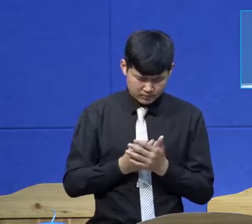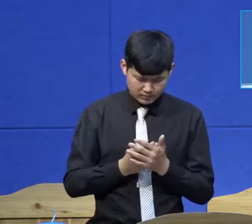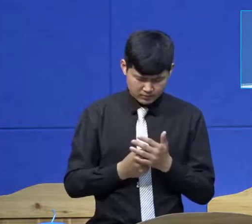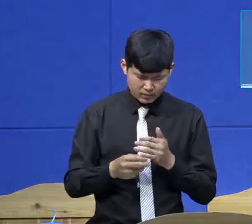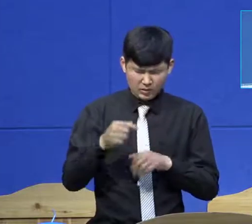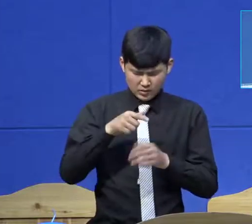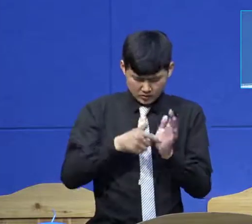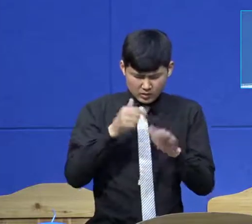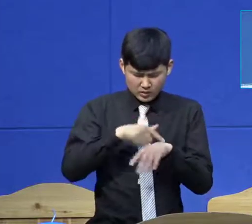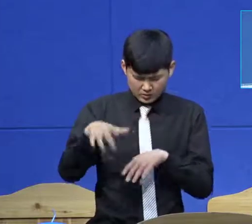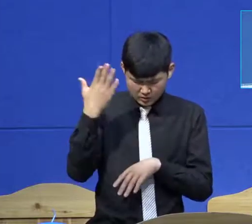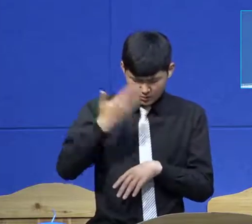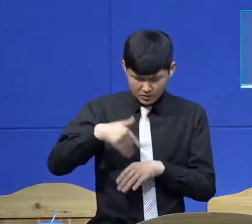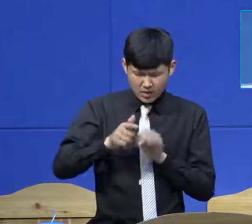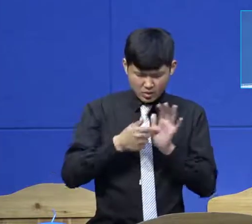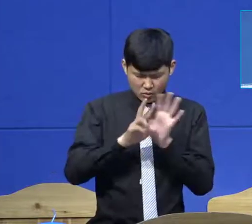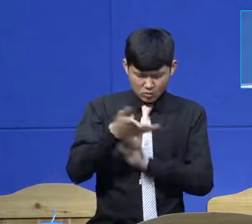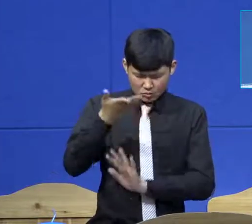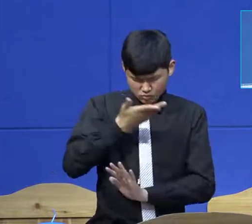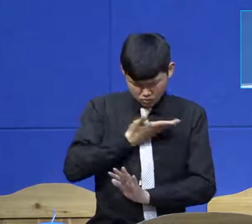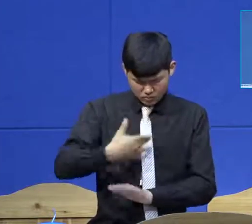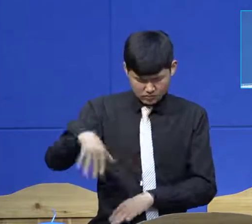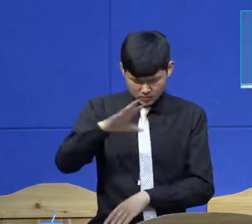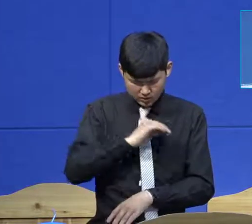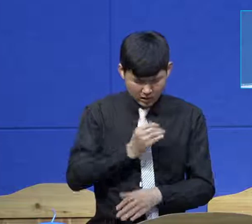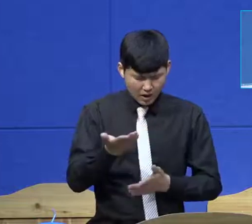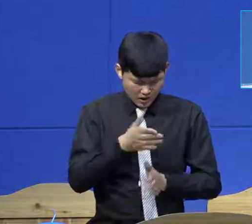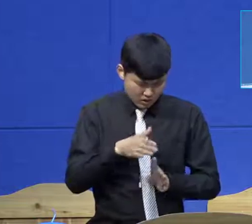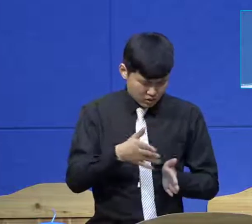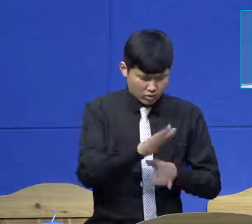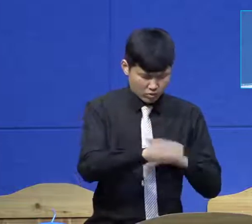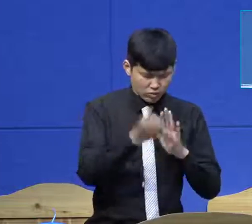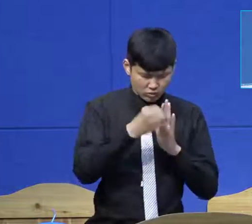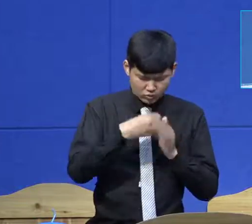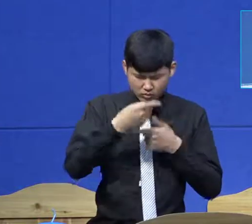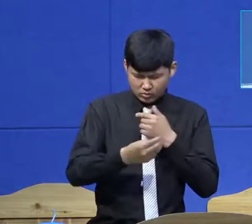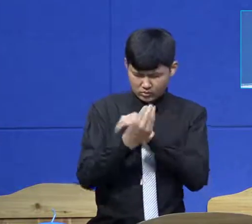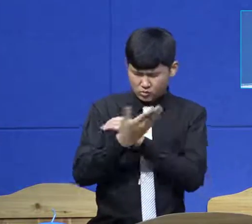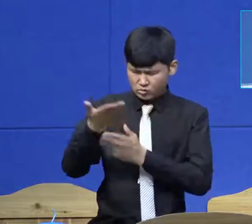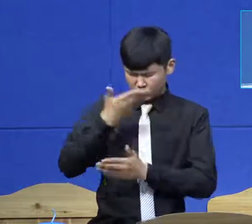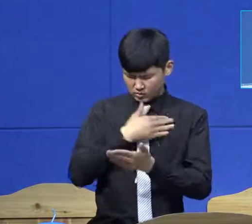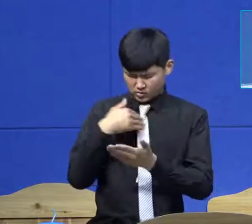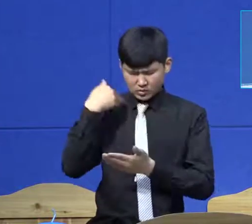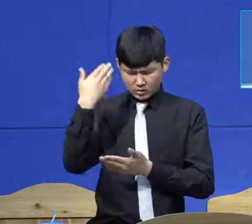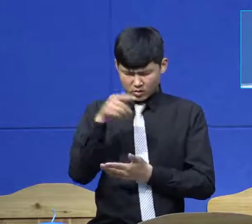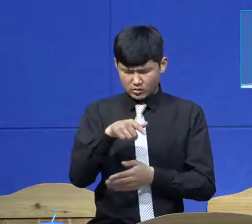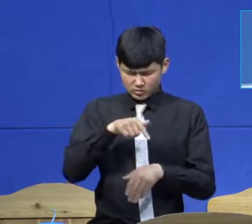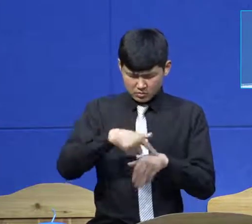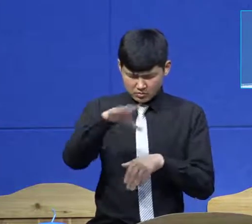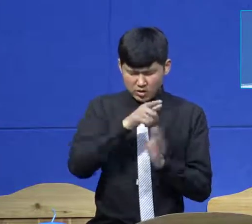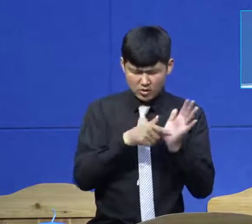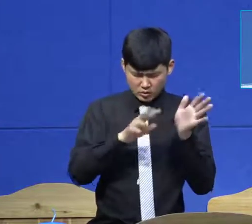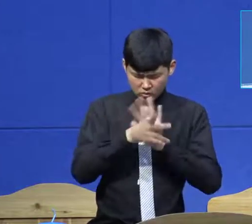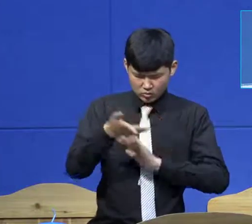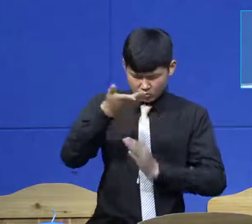Зохистой цагт та бидэнд хэрэгтэй үгийг өгч, бидний аль замаар явах ёстой вэ гэдгийг зааж өгдөг эзэн та энэ цагт бидэнд хэрэгтэй үгийг